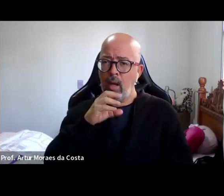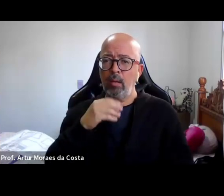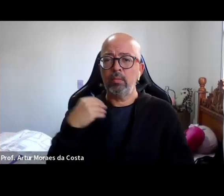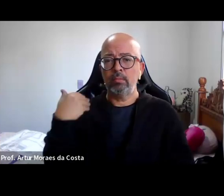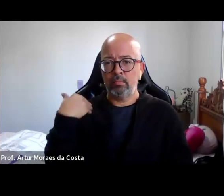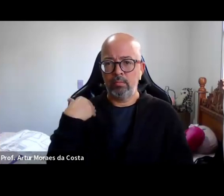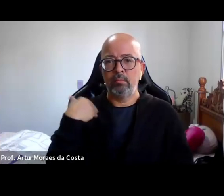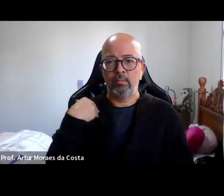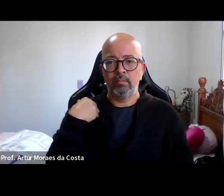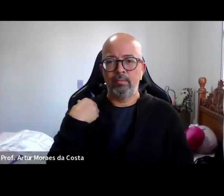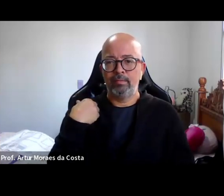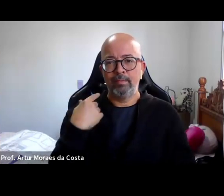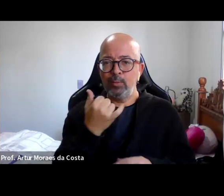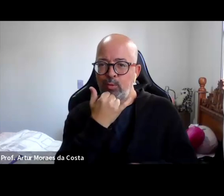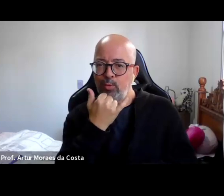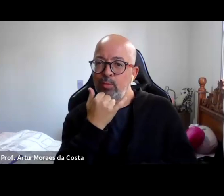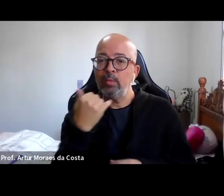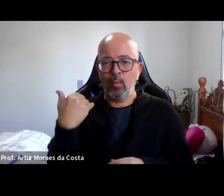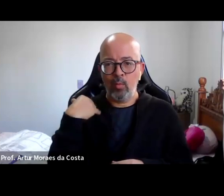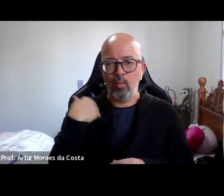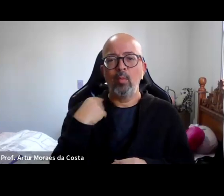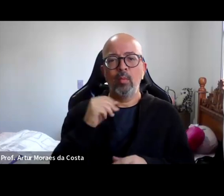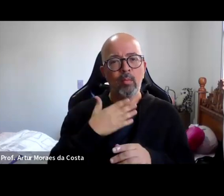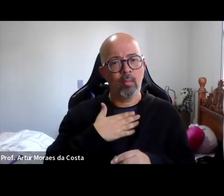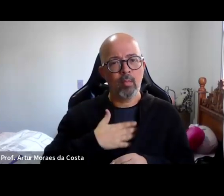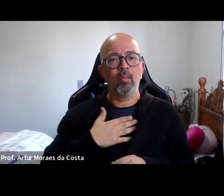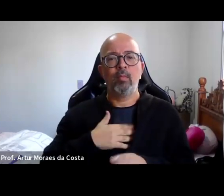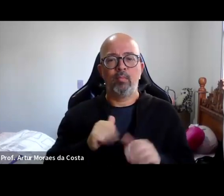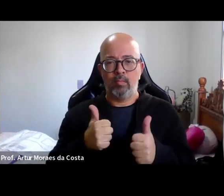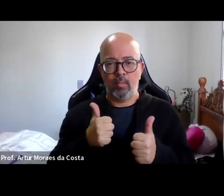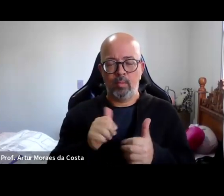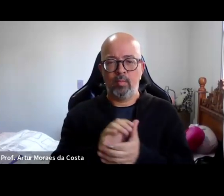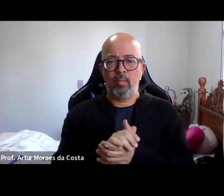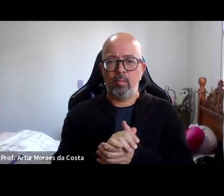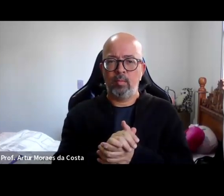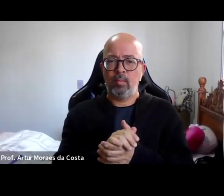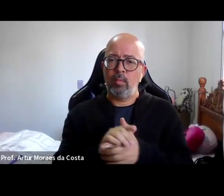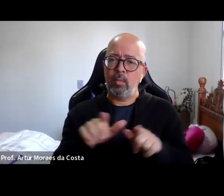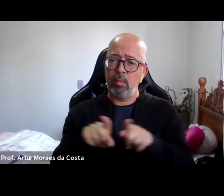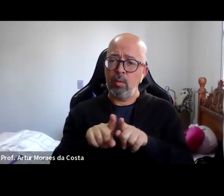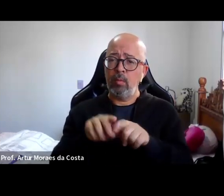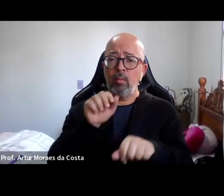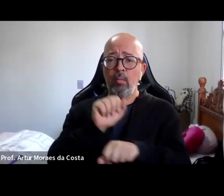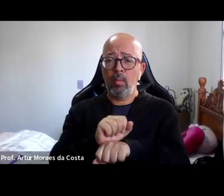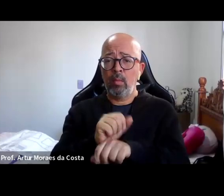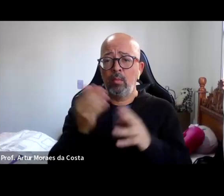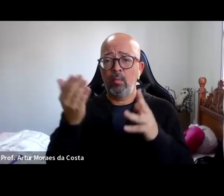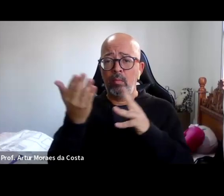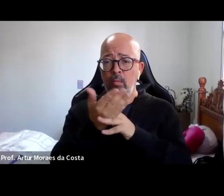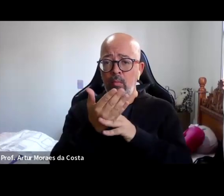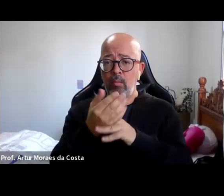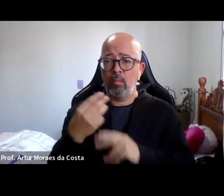de que lo consideren necesario pueden indicarme en cualquier momento que es necesario hacer una pequeña